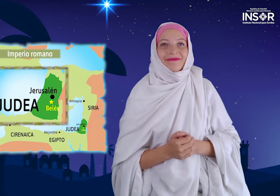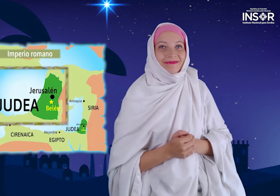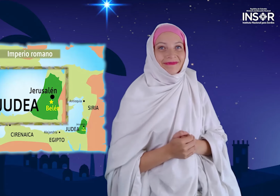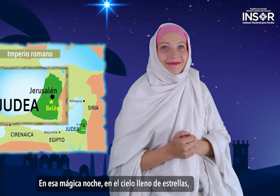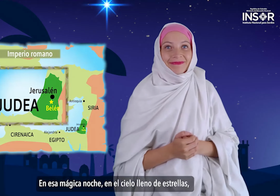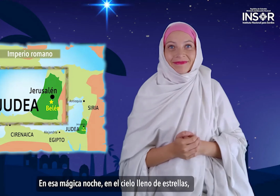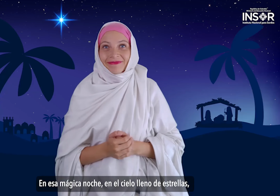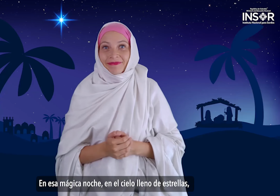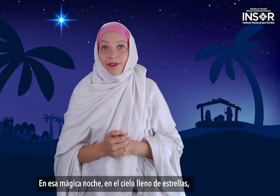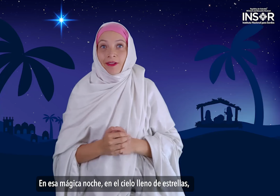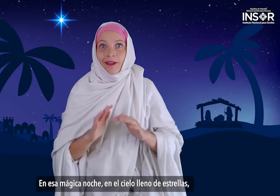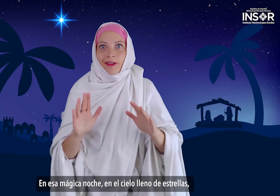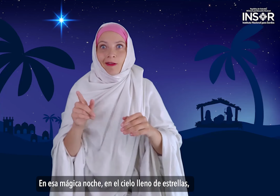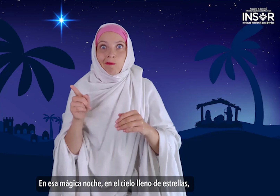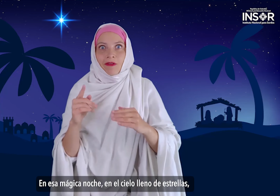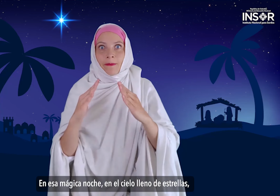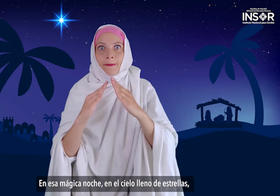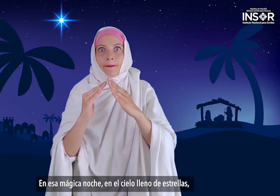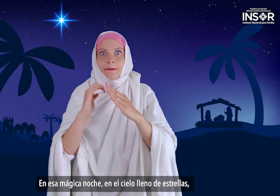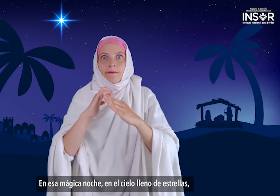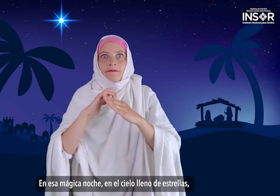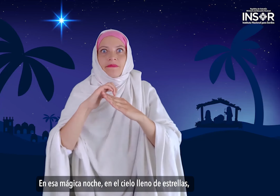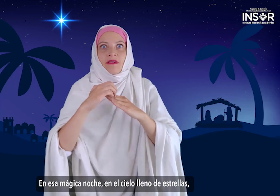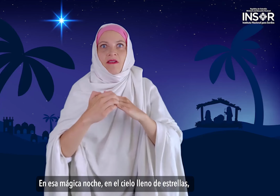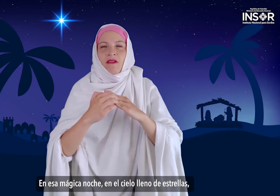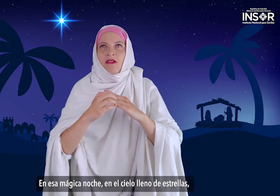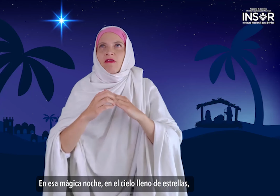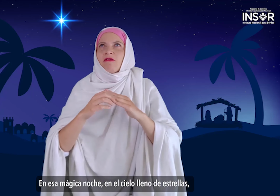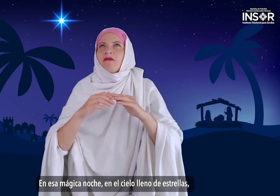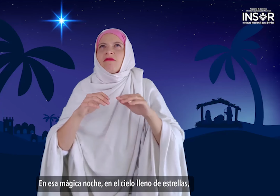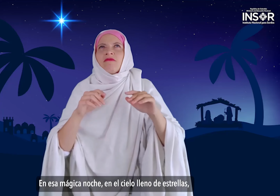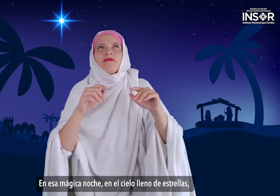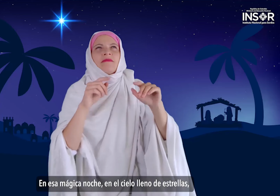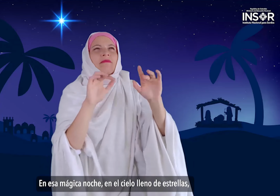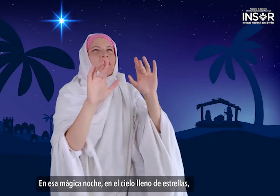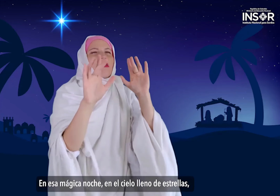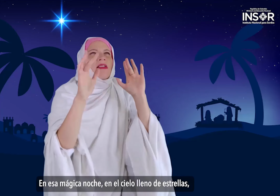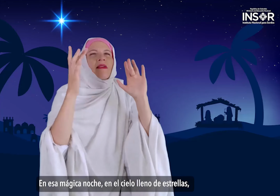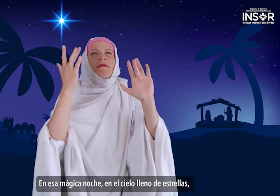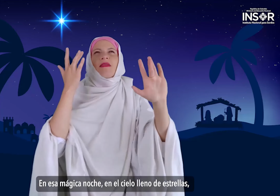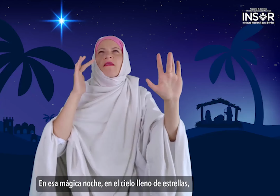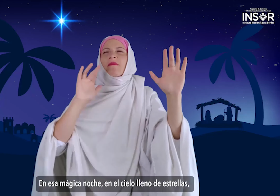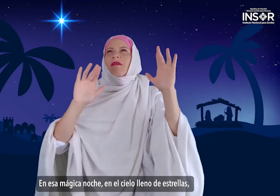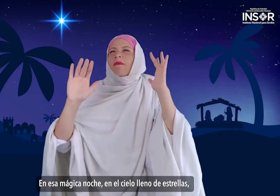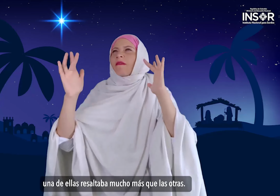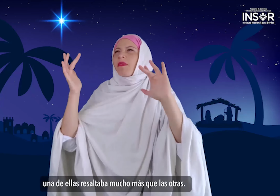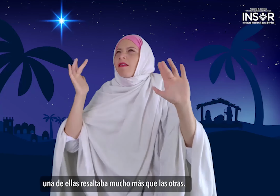En esa mágica noche, en el cielo, lleno de estrellas. Una de